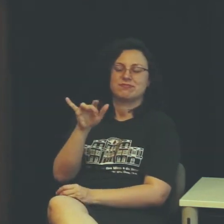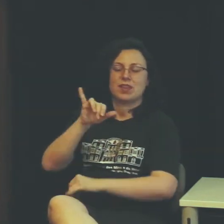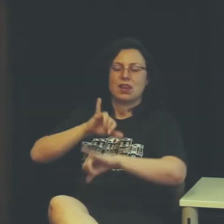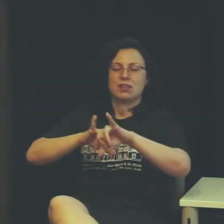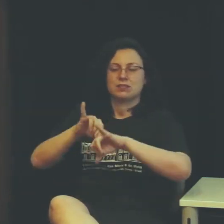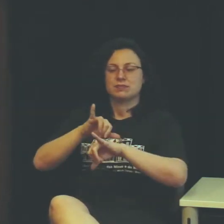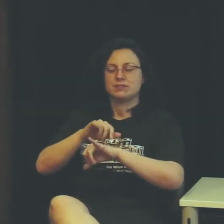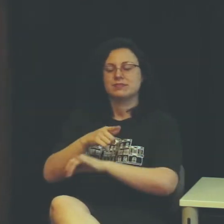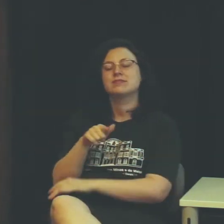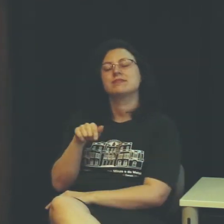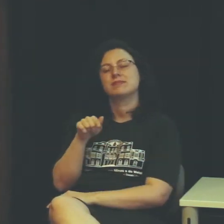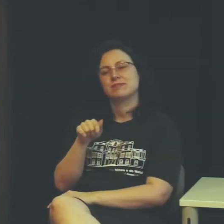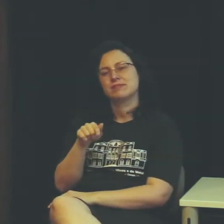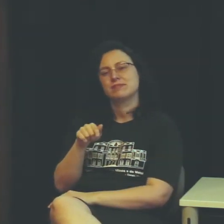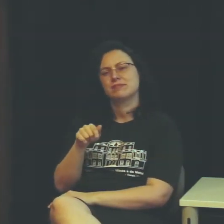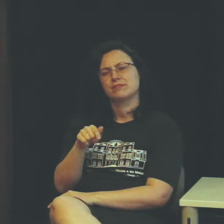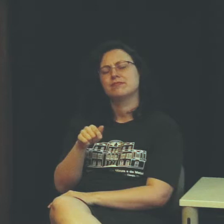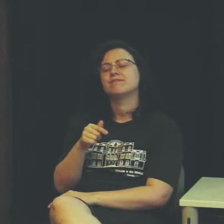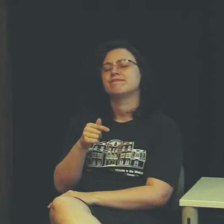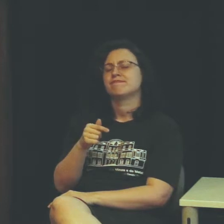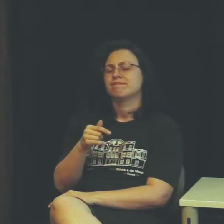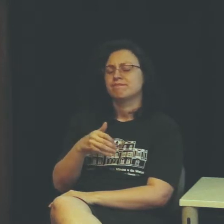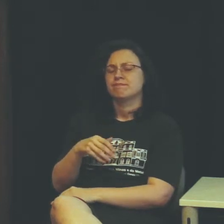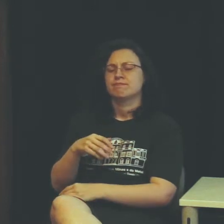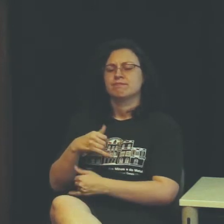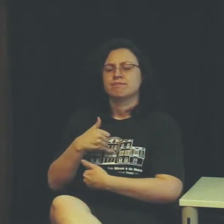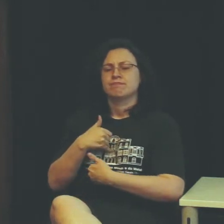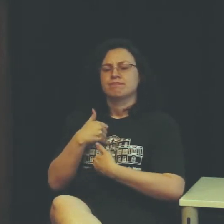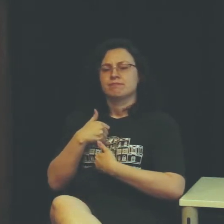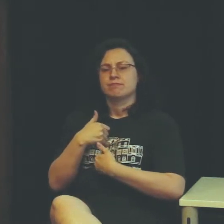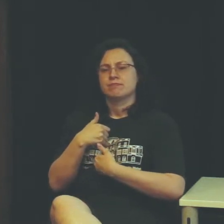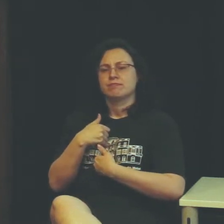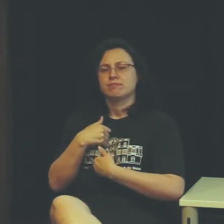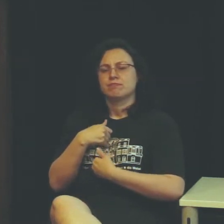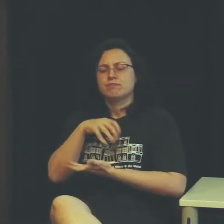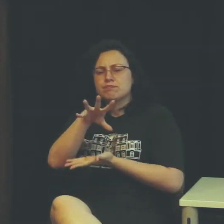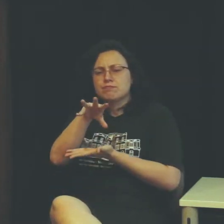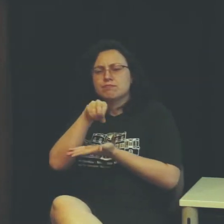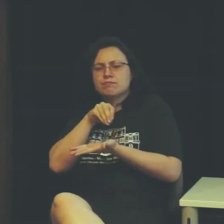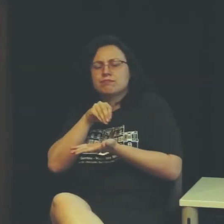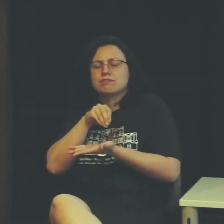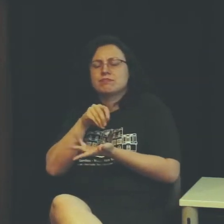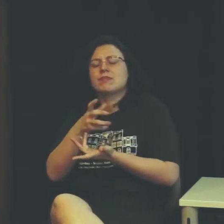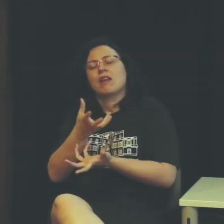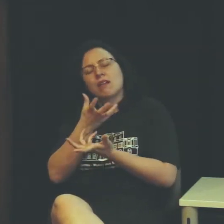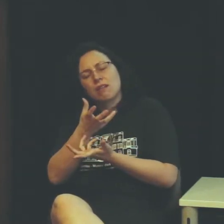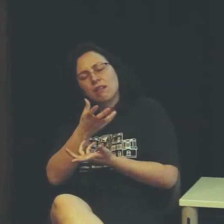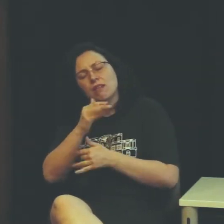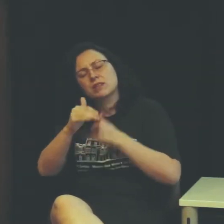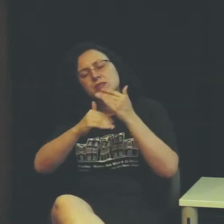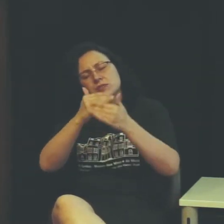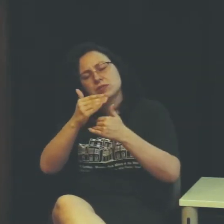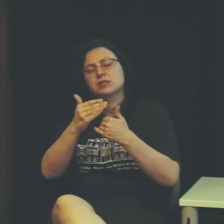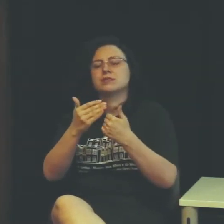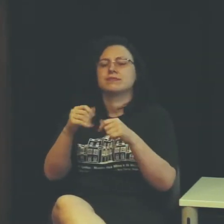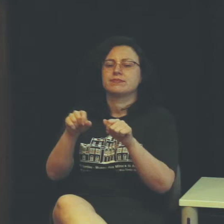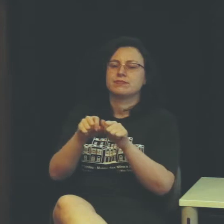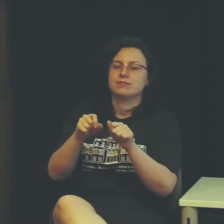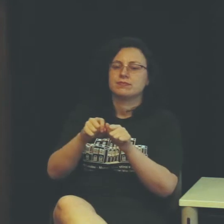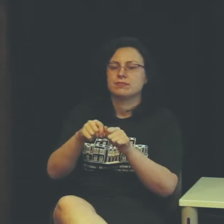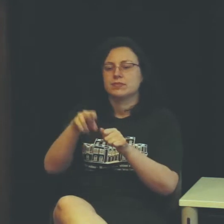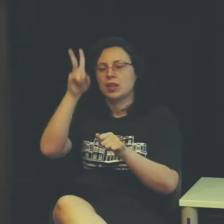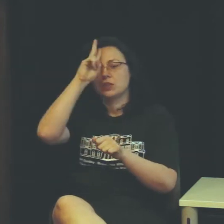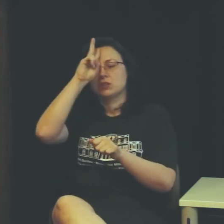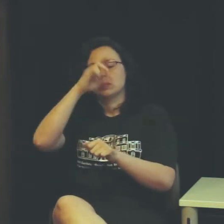ele, né, é, digamos, um grande expoente, uma inspiração, né, para gente como eu, que quer desenvolver, que ainda desenvolve trabalhos em história